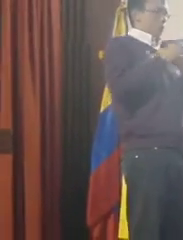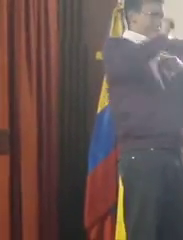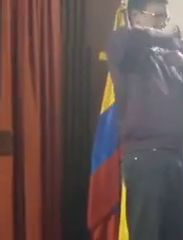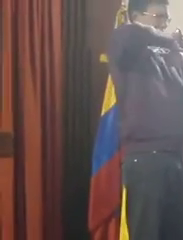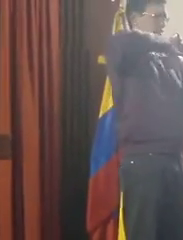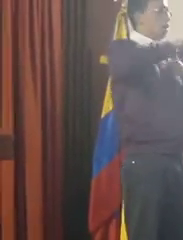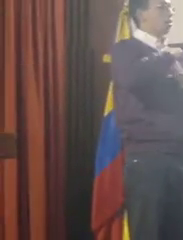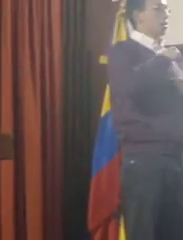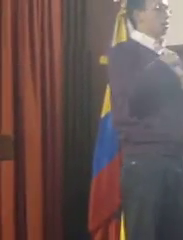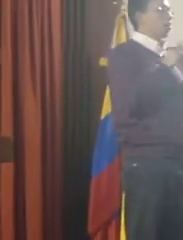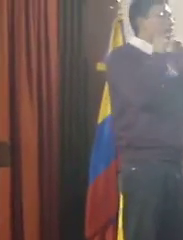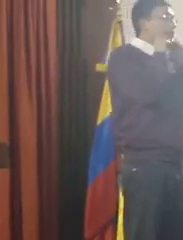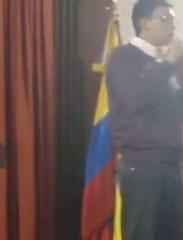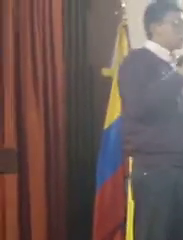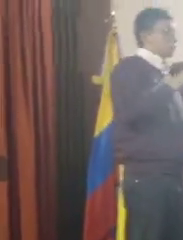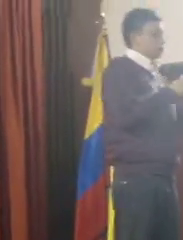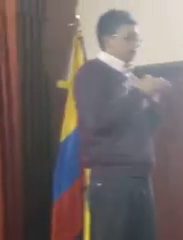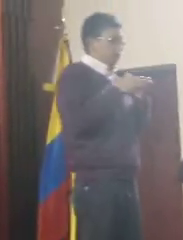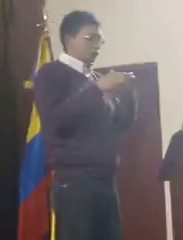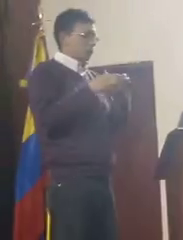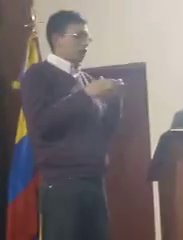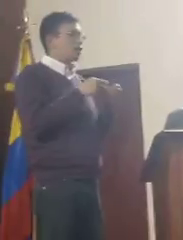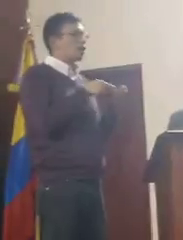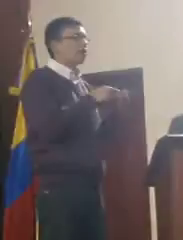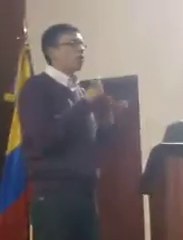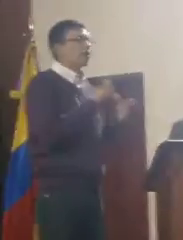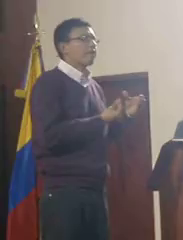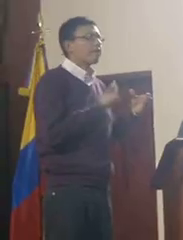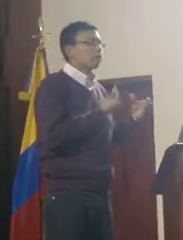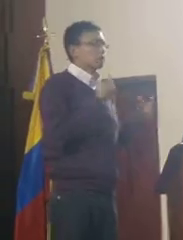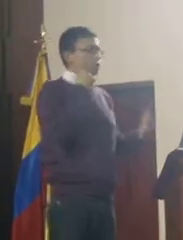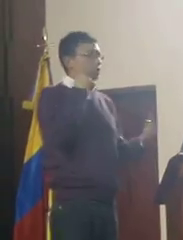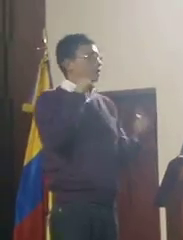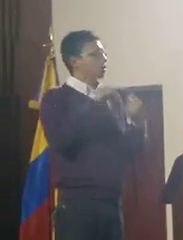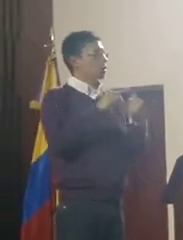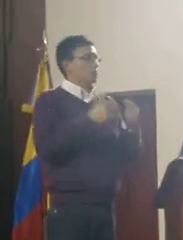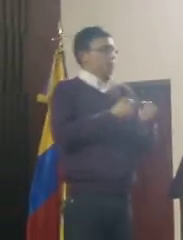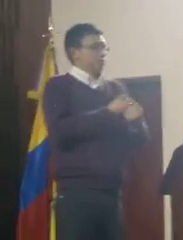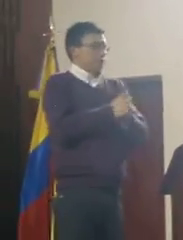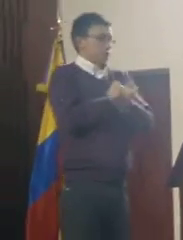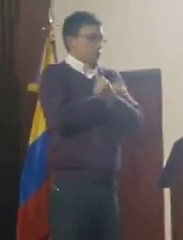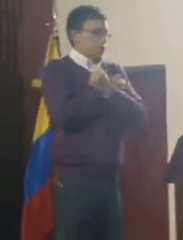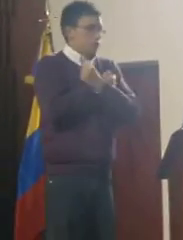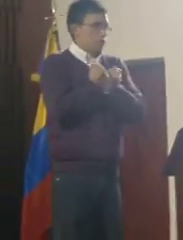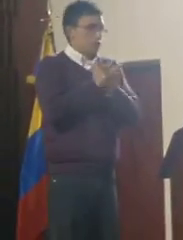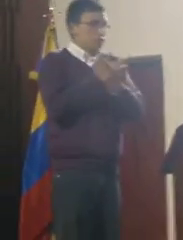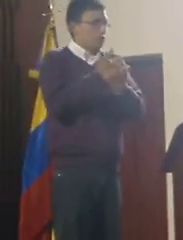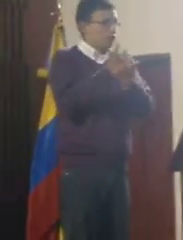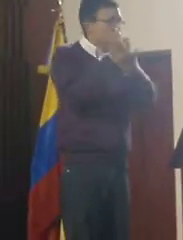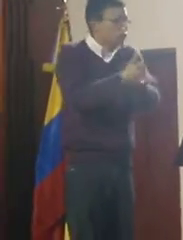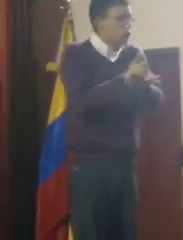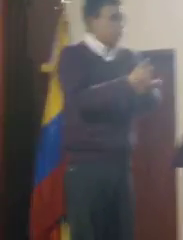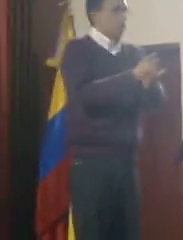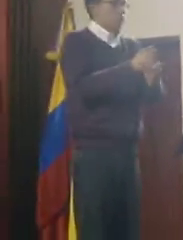dar en la calidad de la rehabilitación como tal, amor, dedicación y una gran sonrisa de solidaridad.